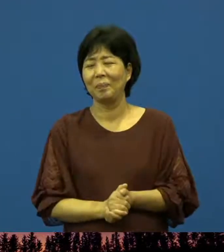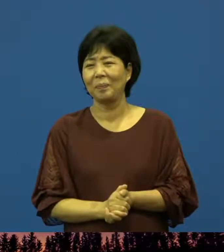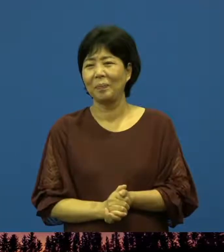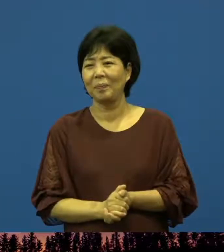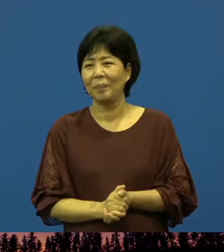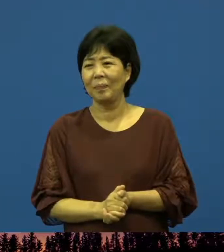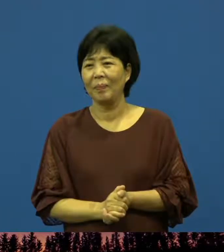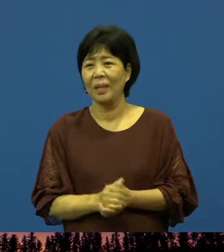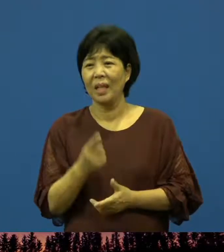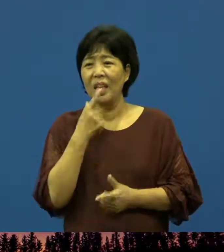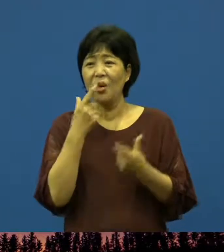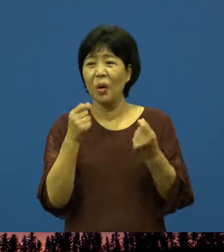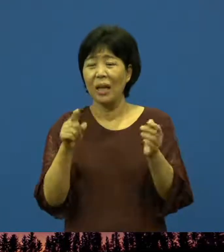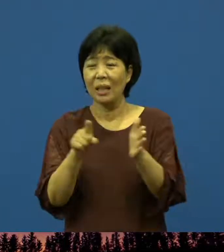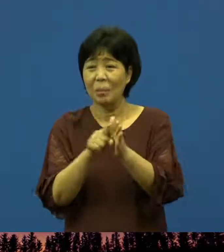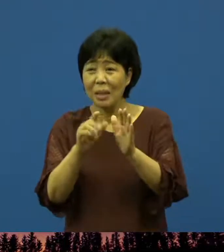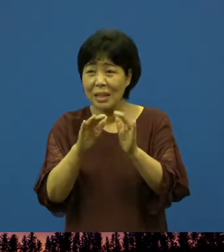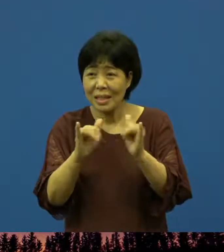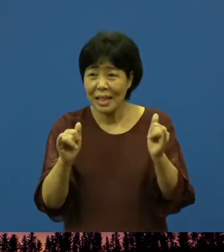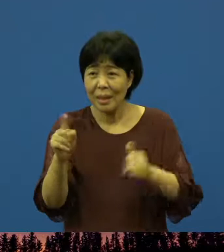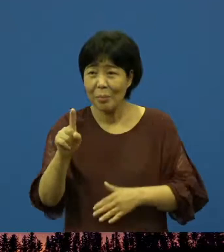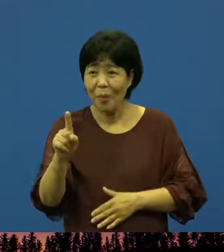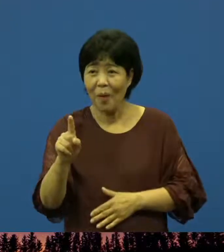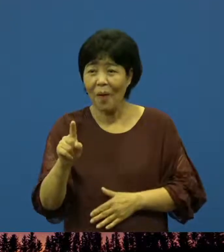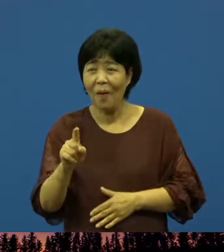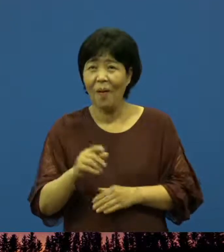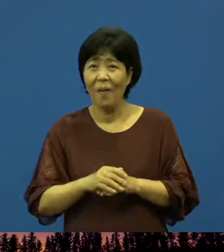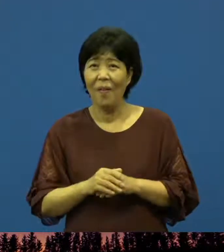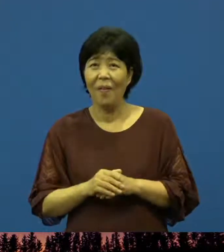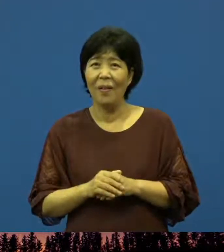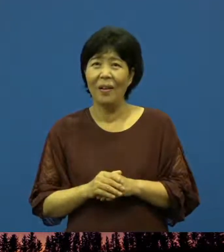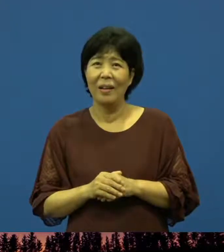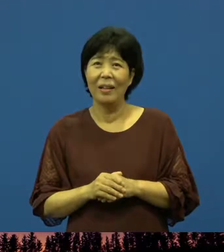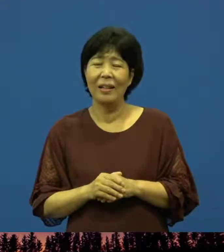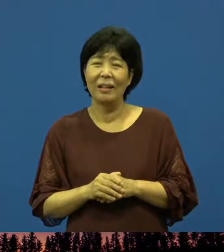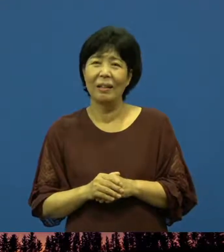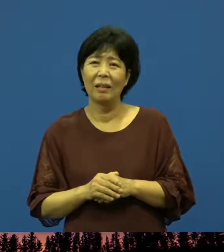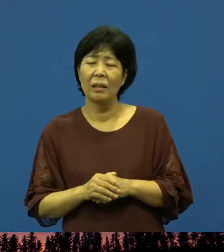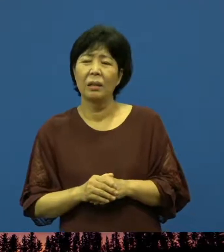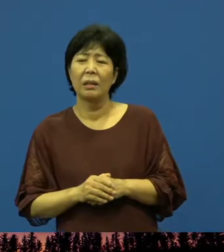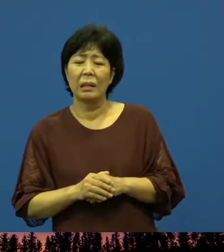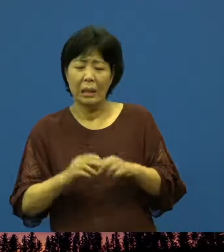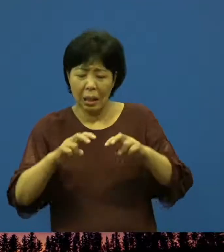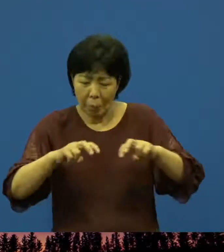이런 신자들을 가르쳐 우리는 현실적, 실제적 무신론자라고.